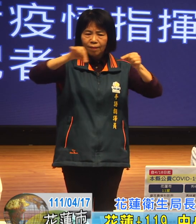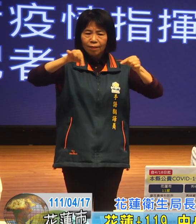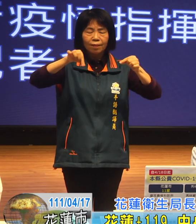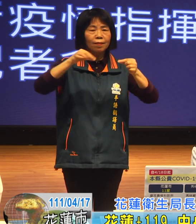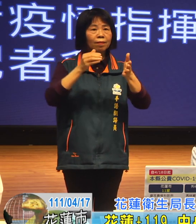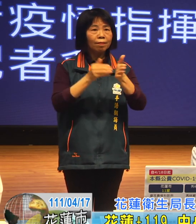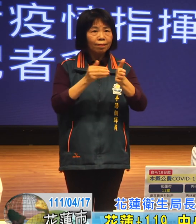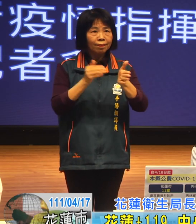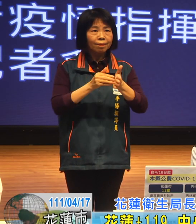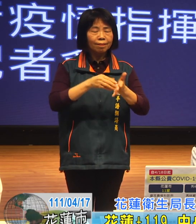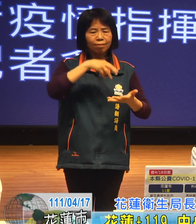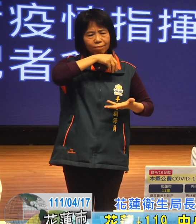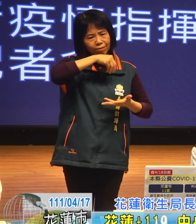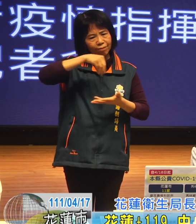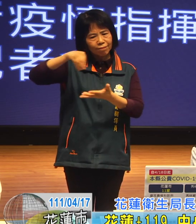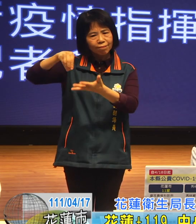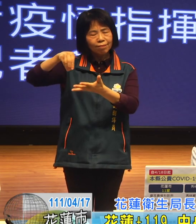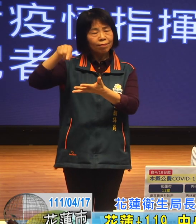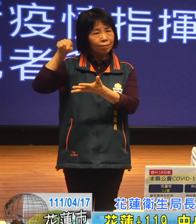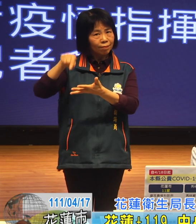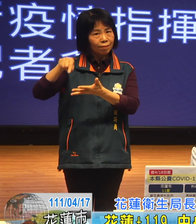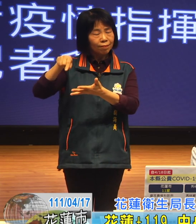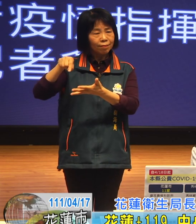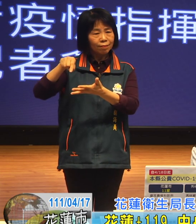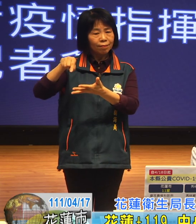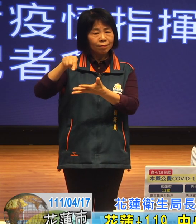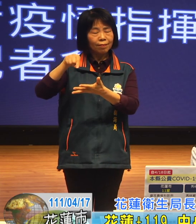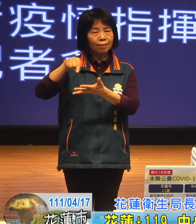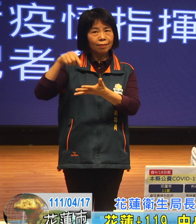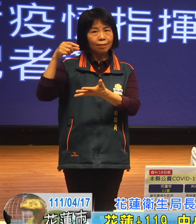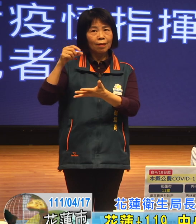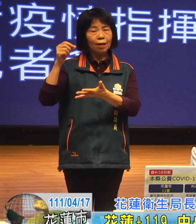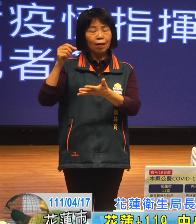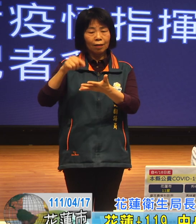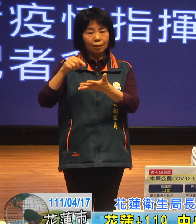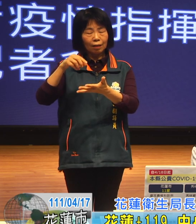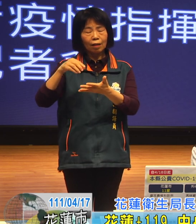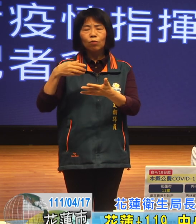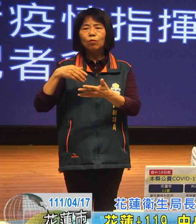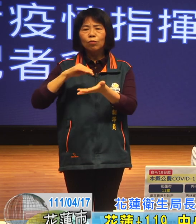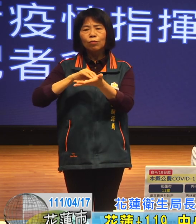封好，然后带着这个阳性的这个快筛试剂